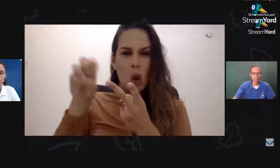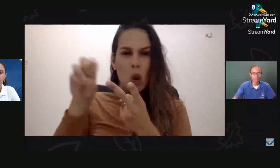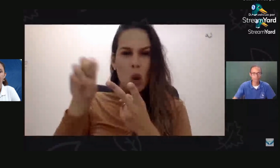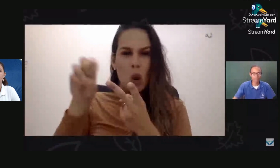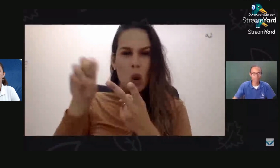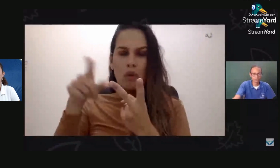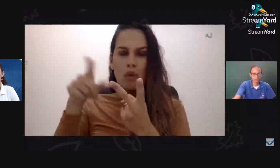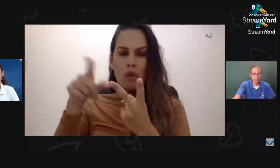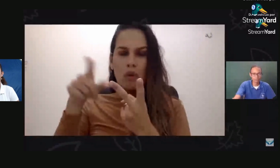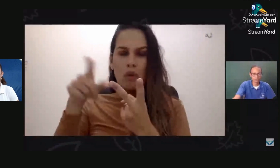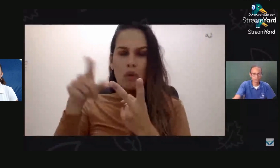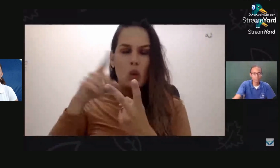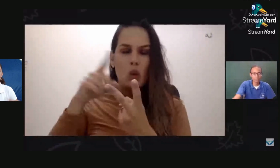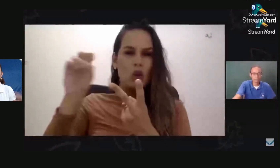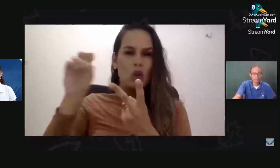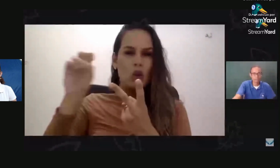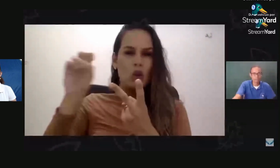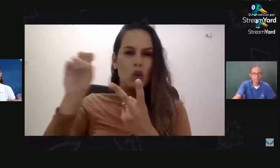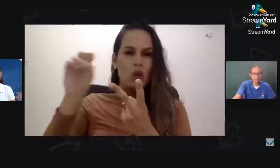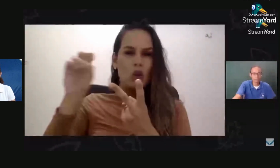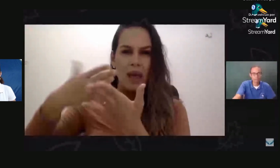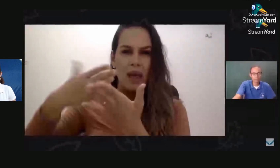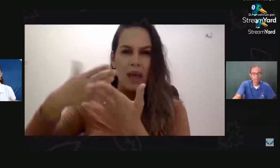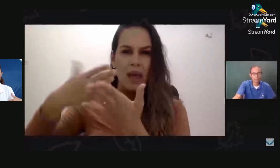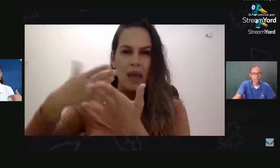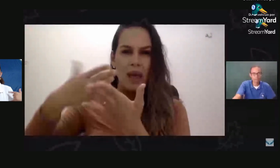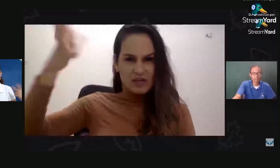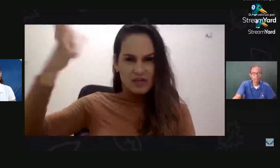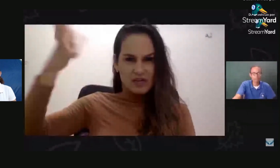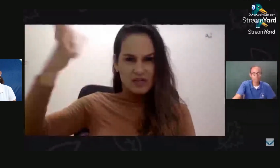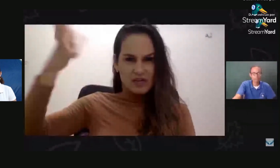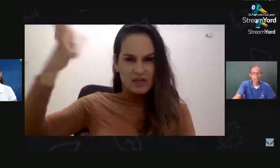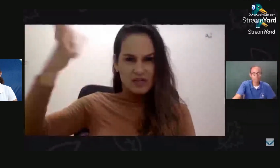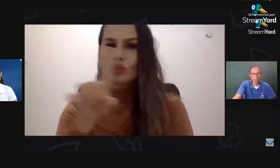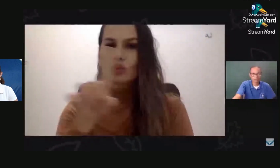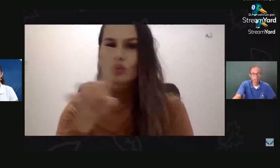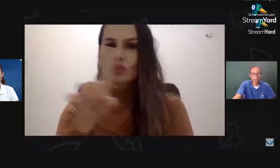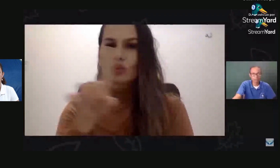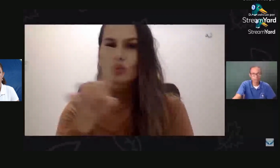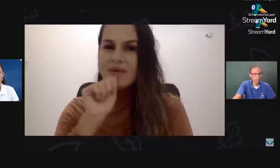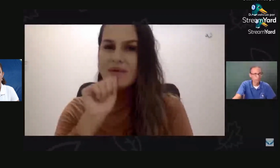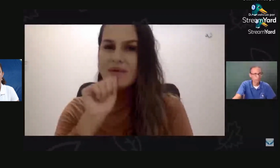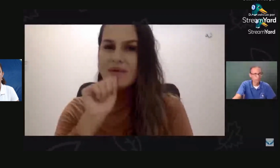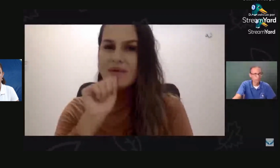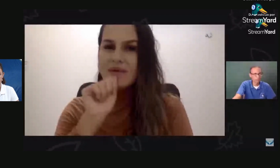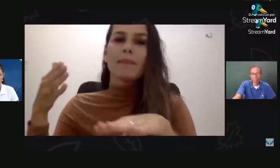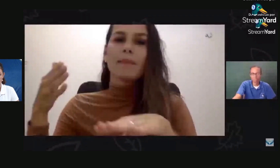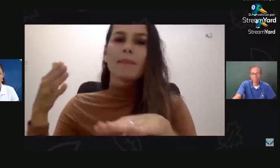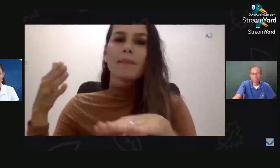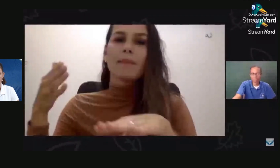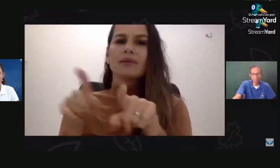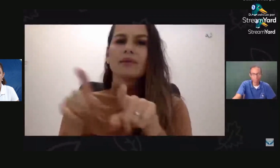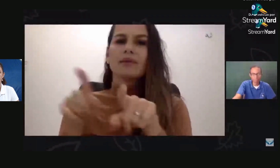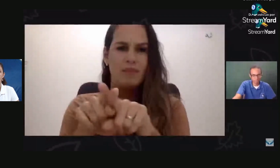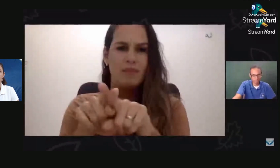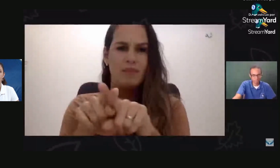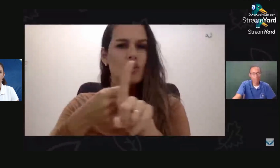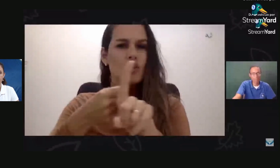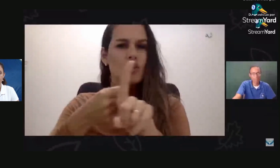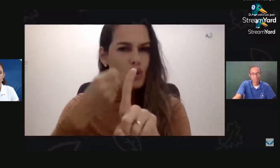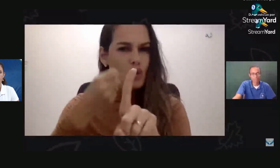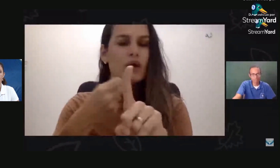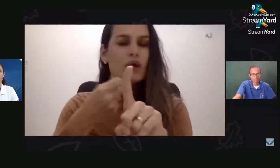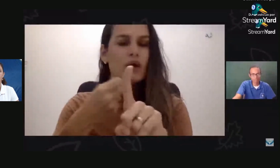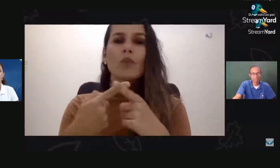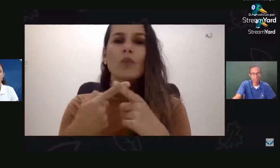simplesmente deixam para a responsabilidade da escola, do professor, do tradutor intérprete resolver. É importante que os pais vão